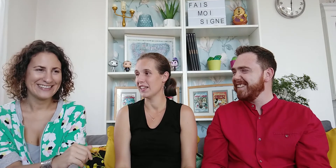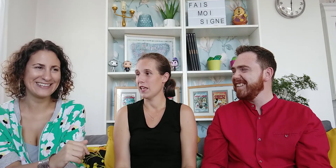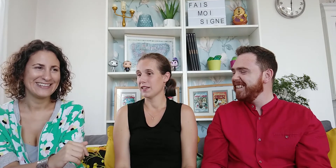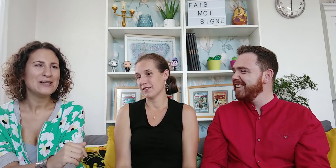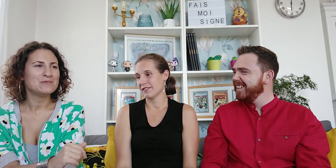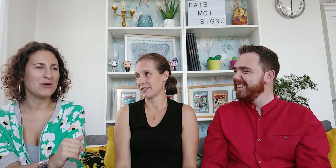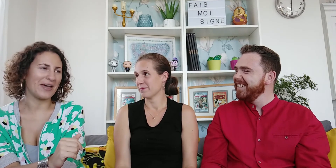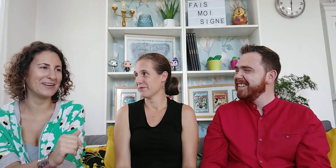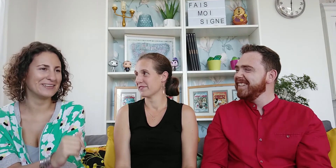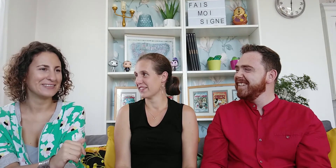Mais ouais.